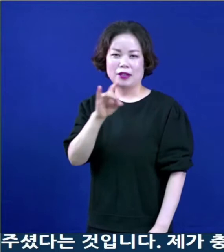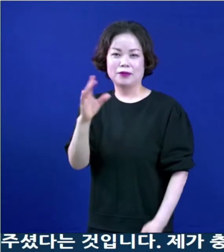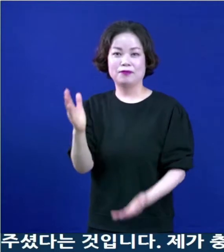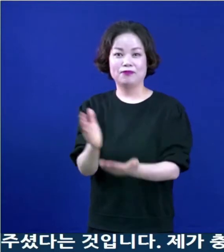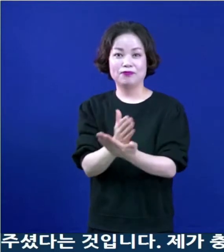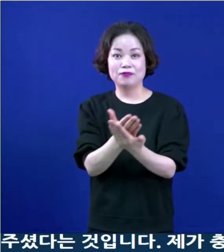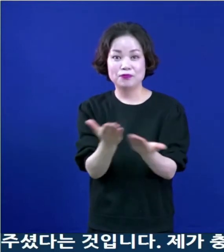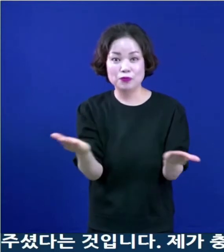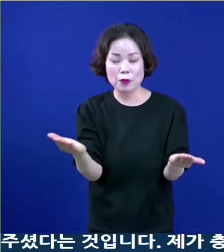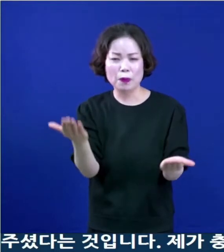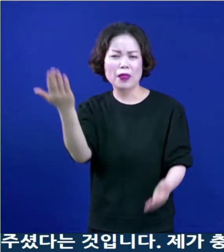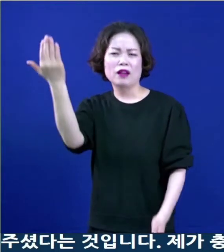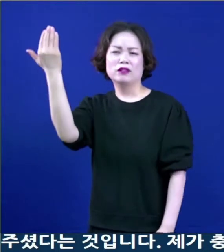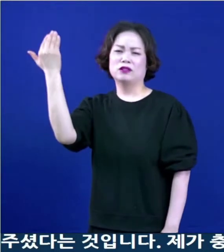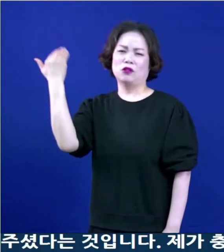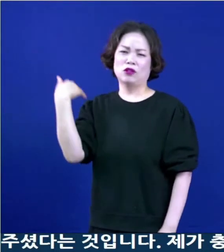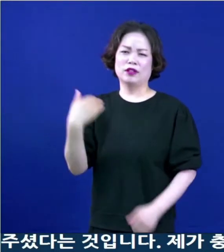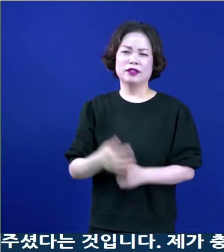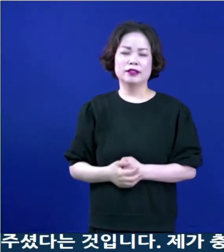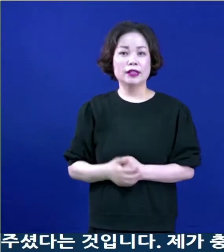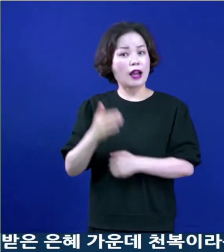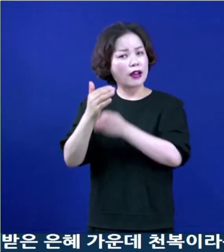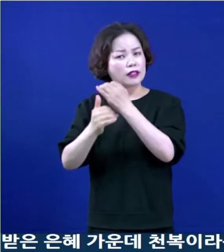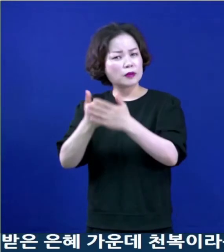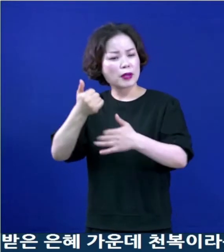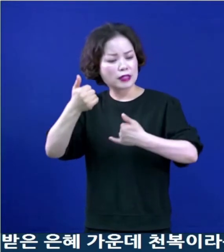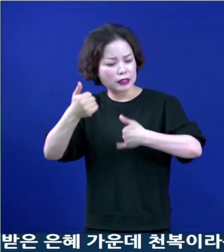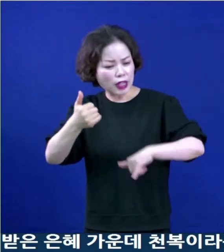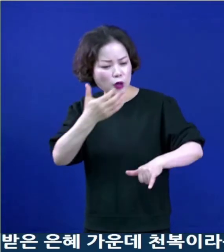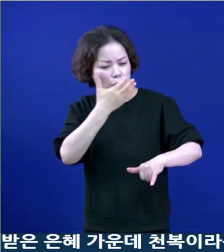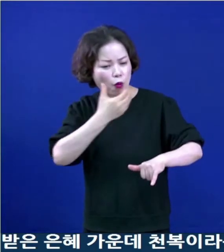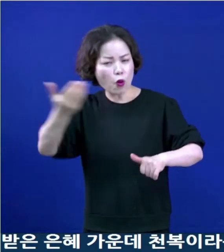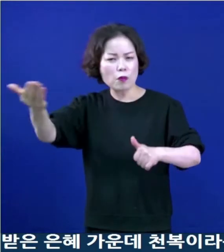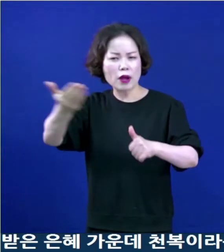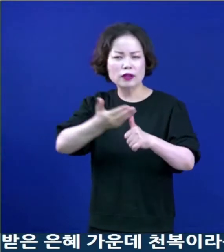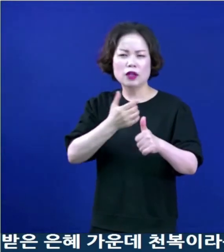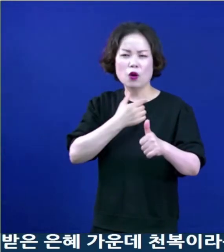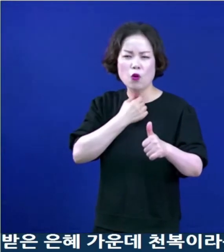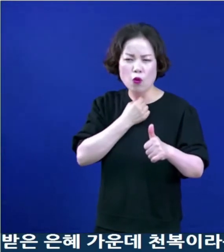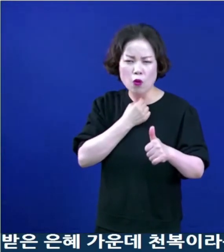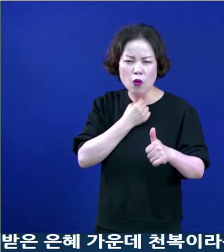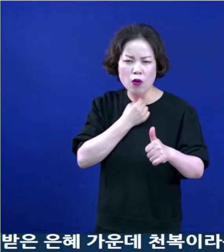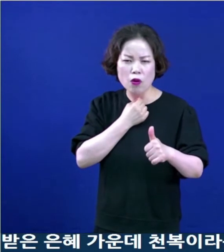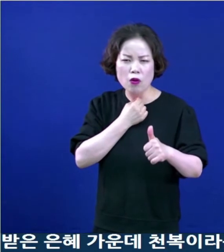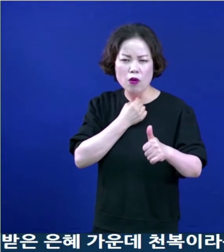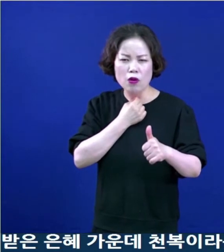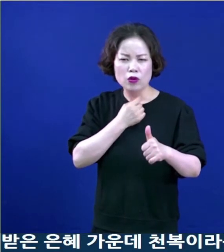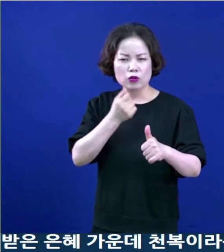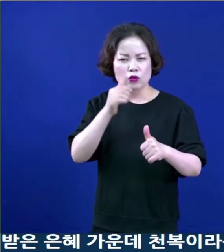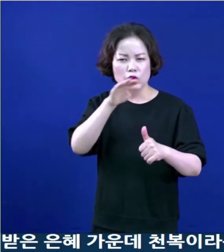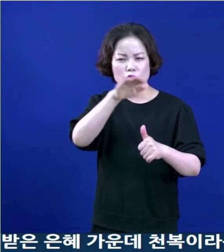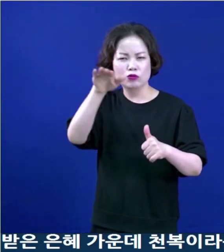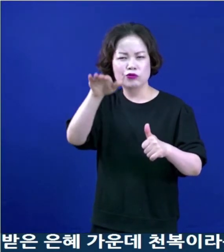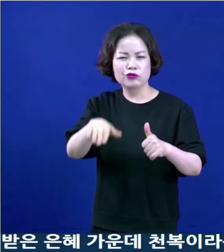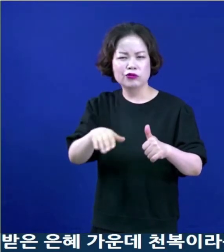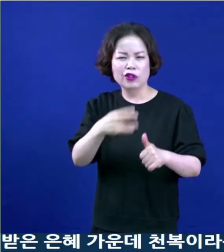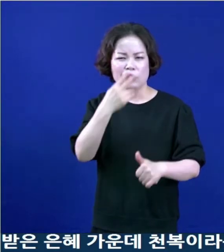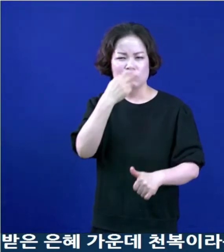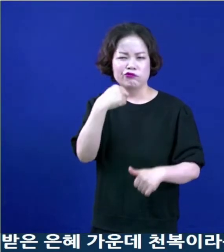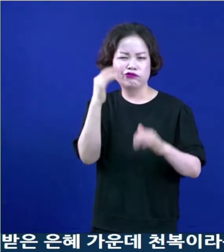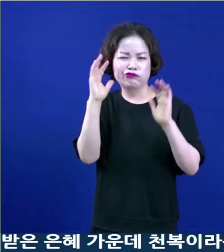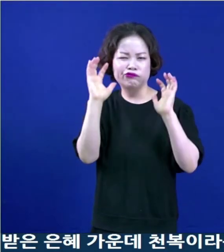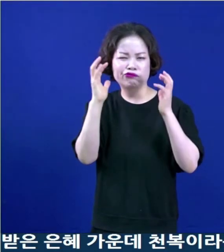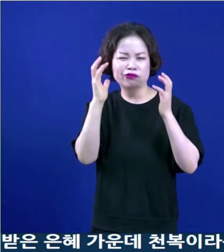그 전까지 저는 하나님의 자녀들이 복받기를 바라는 신앙은 좀 수준이 떨어지는 유치한